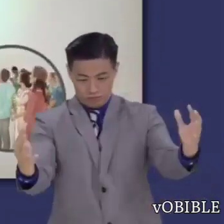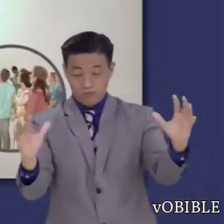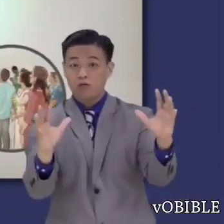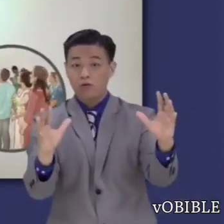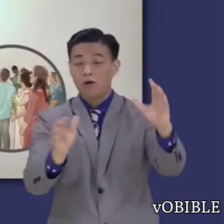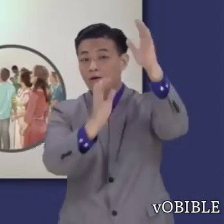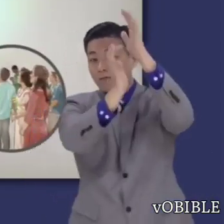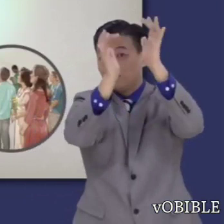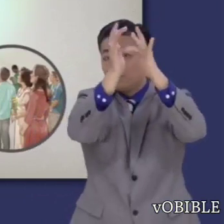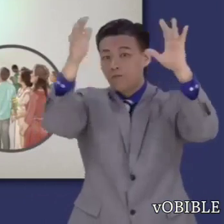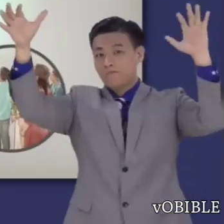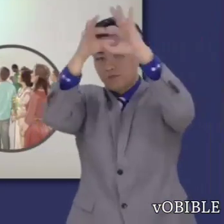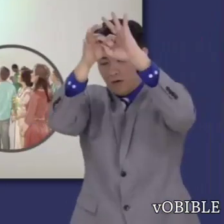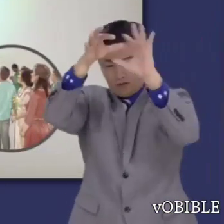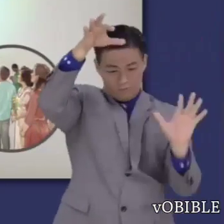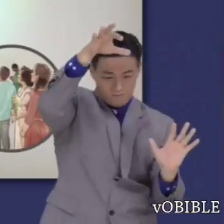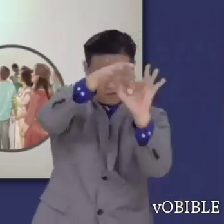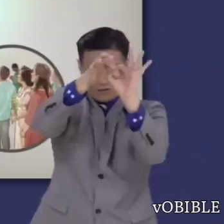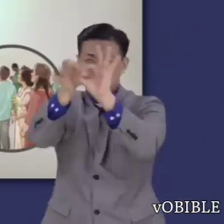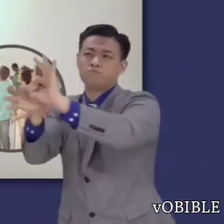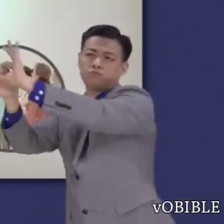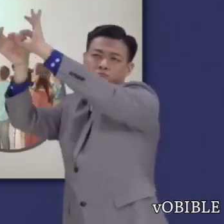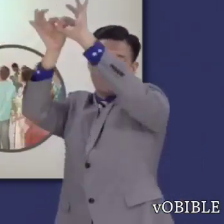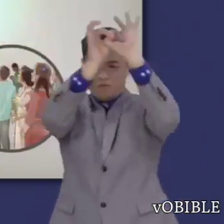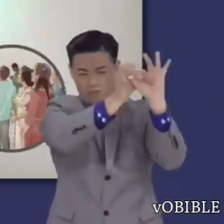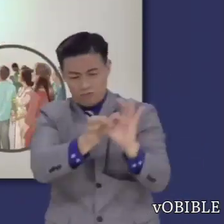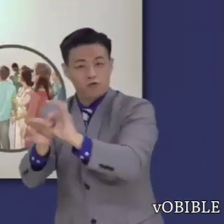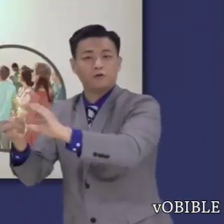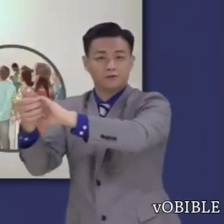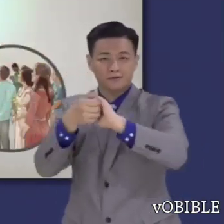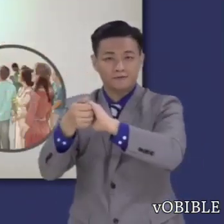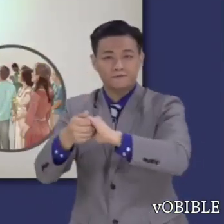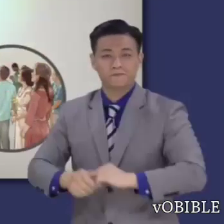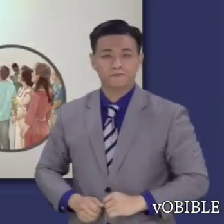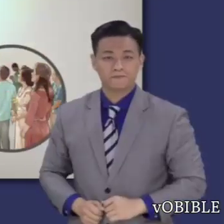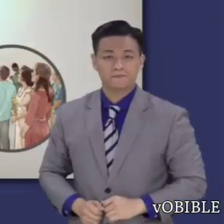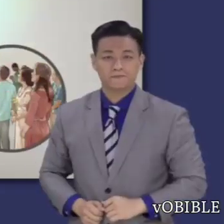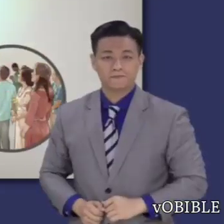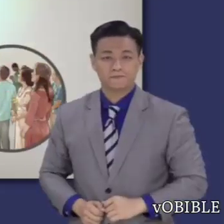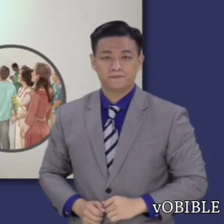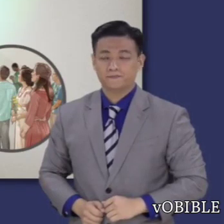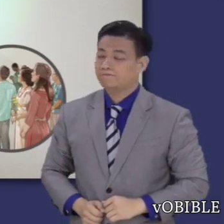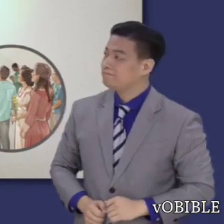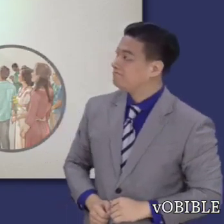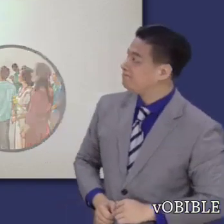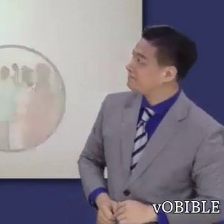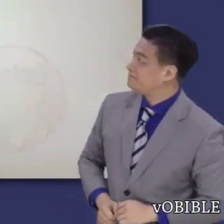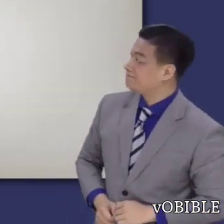上生活的人都能通过基督与上帝团结合一，组成一个大家庭。